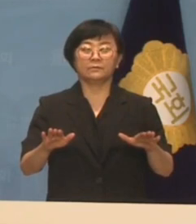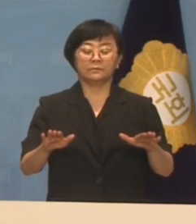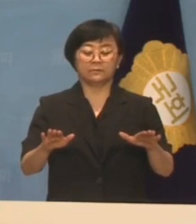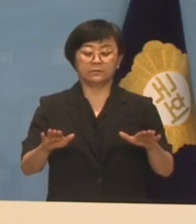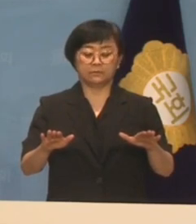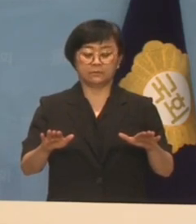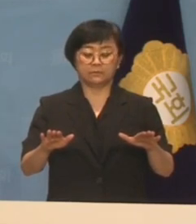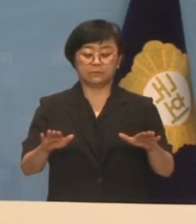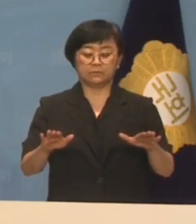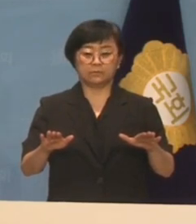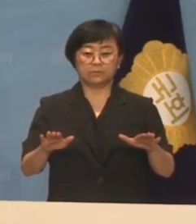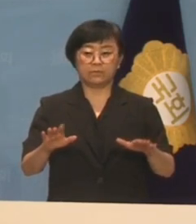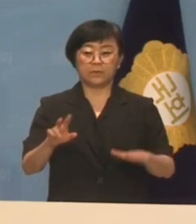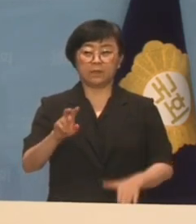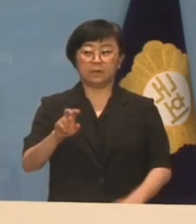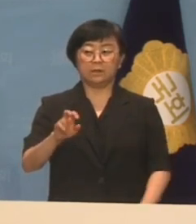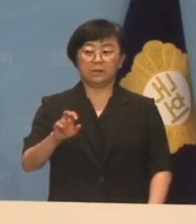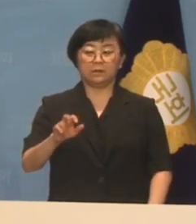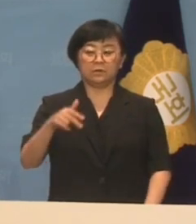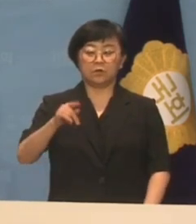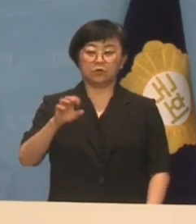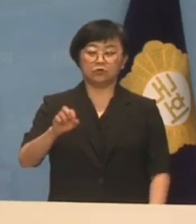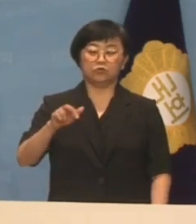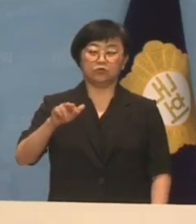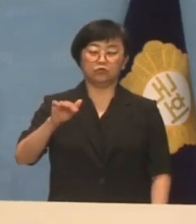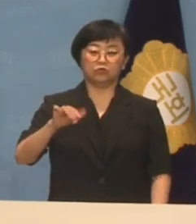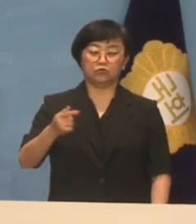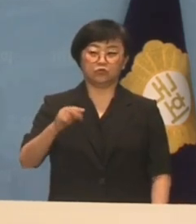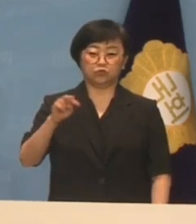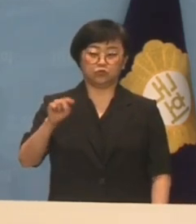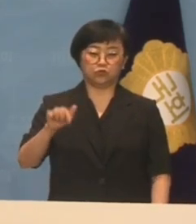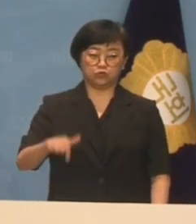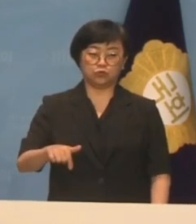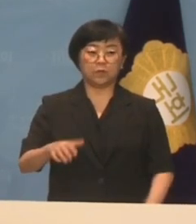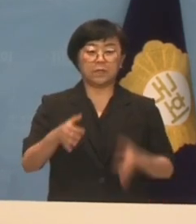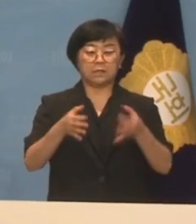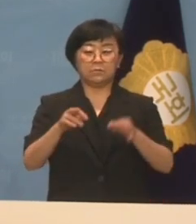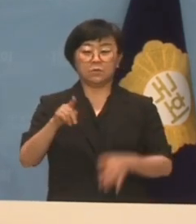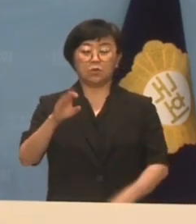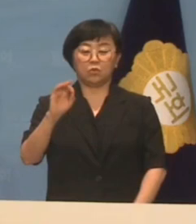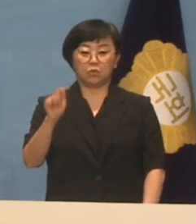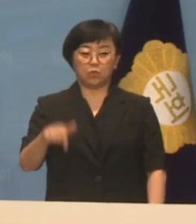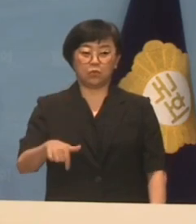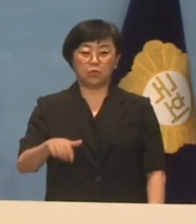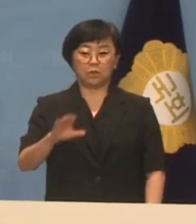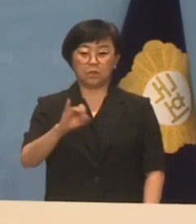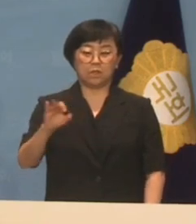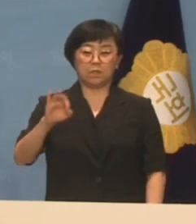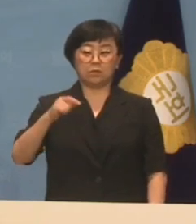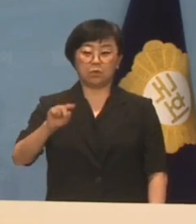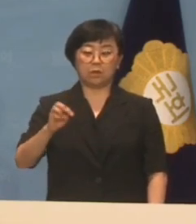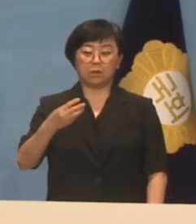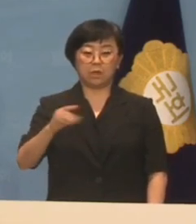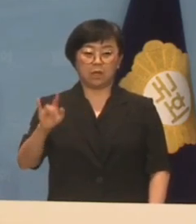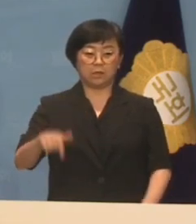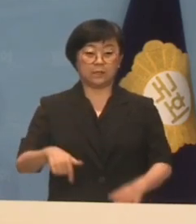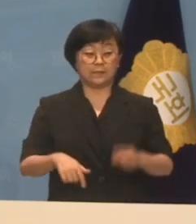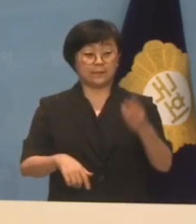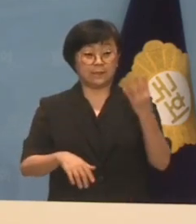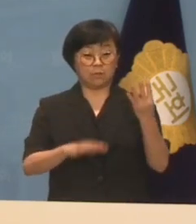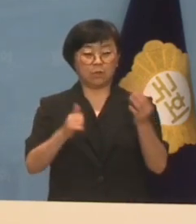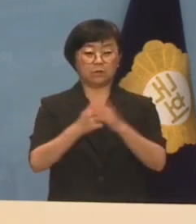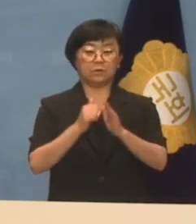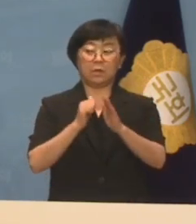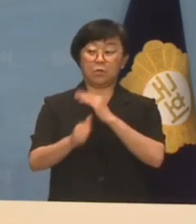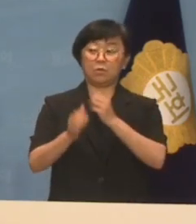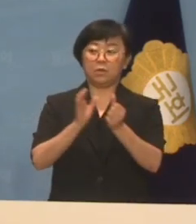자리에는 인재근 의원님, 정춘숙 의원님, 김정호 의원님, 이원태 의원님이 함께 하셨습니다. 저는 민평련